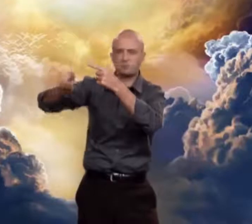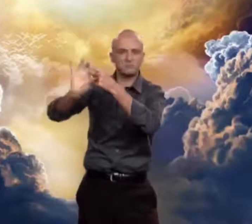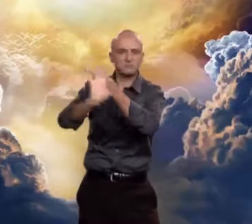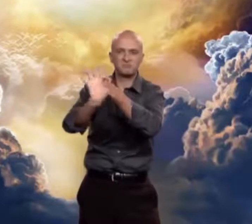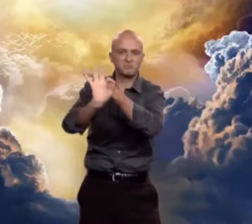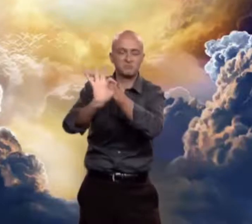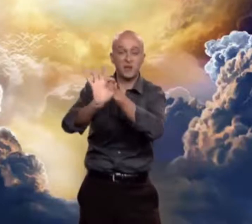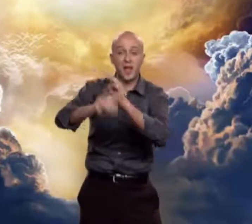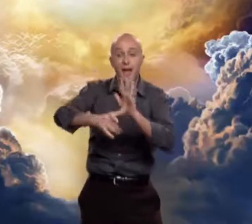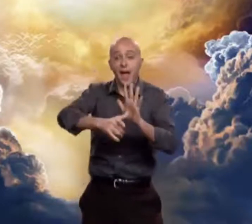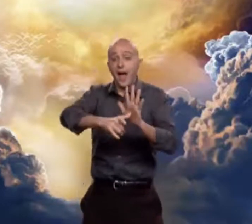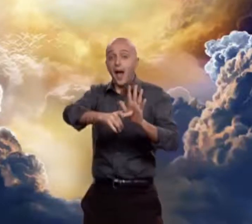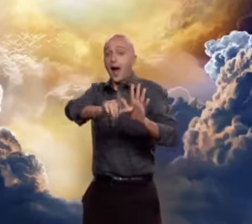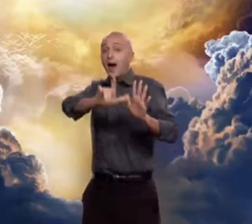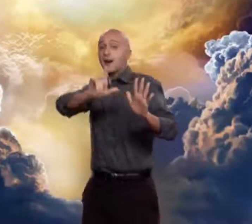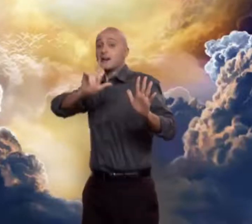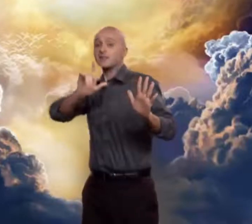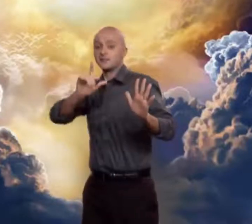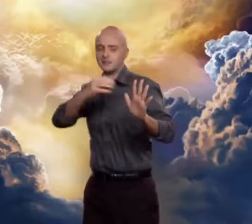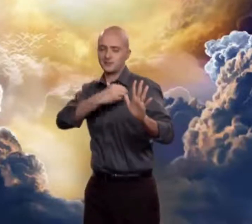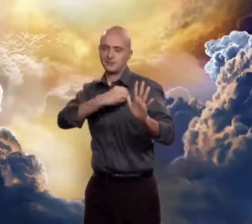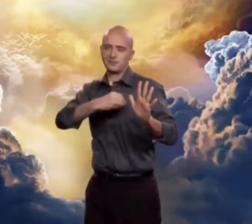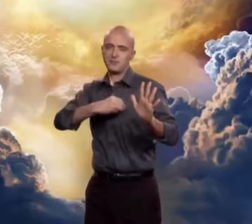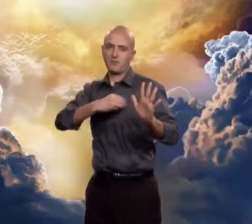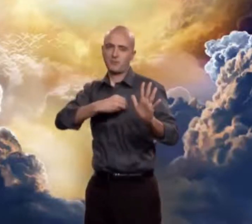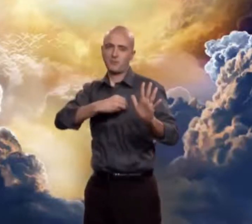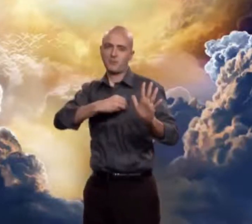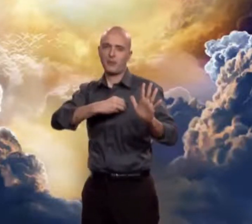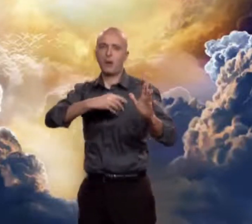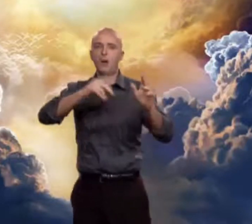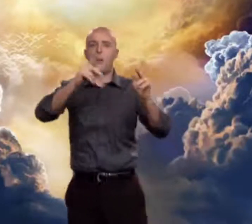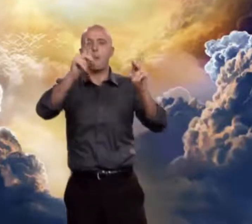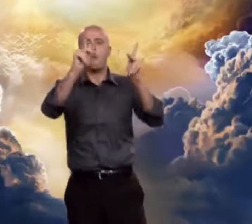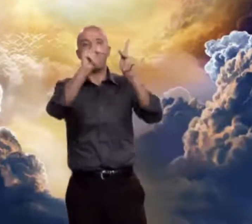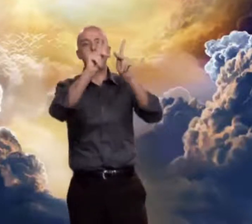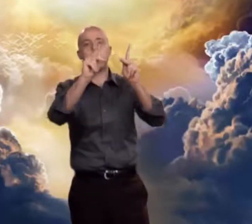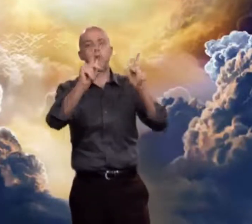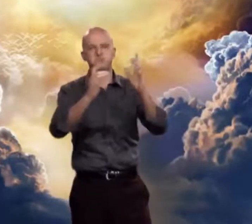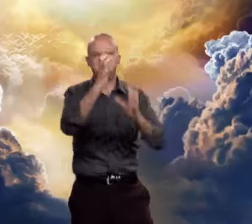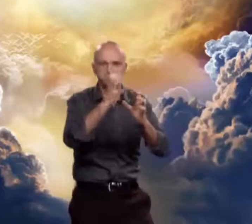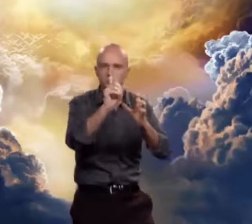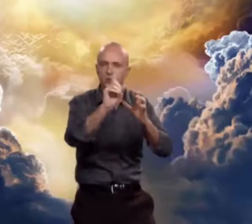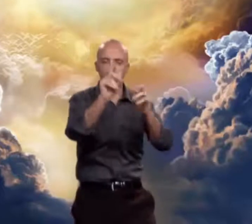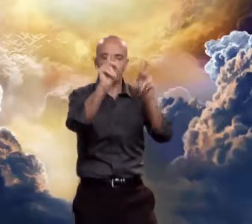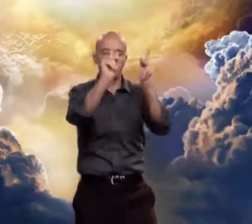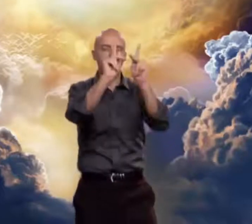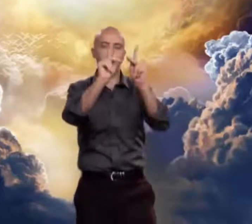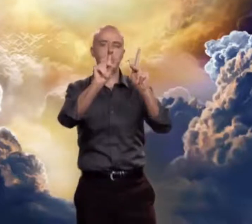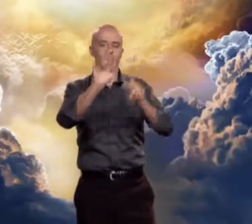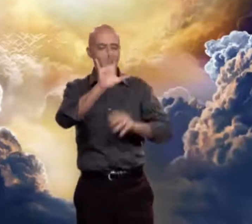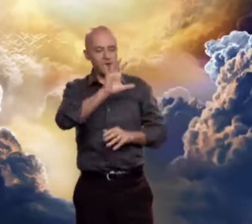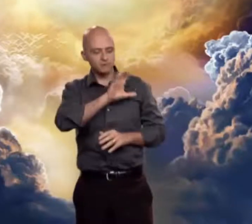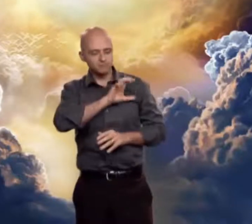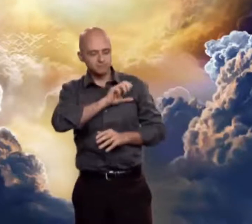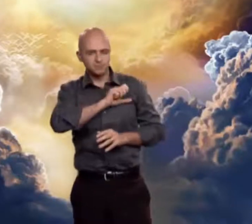do amor, que é o fundamento do governo divino. Antes da manifestação do mal, havia paz e alegria por